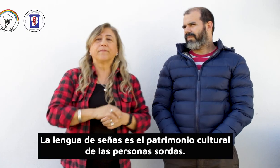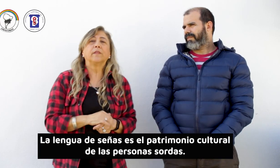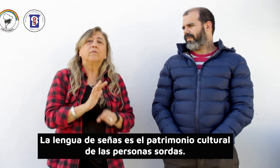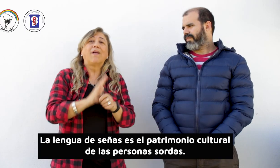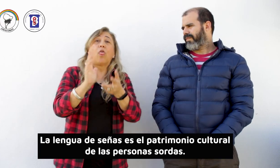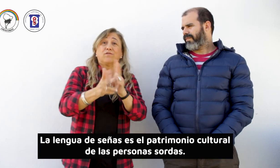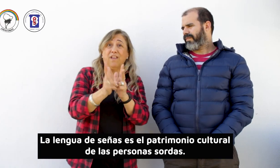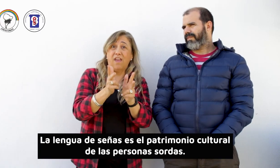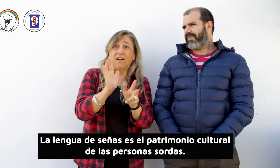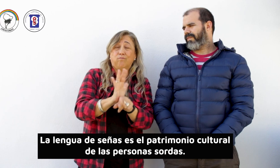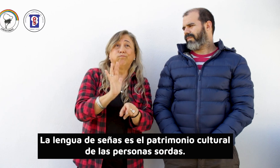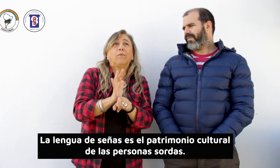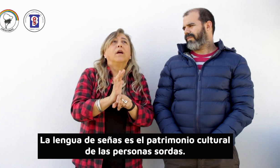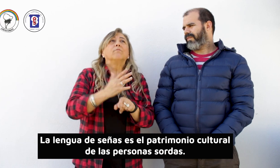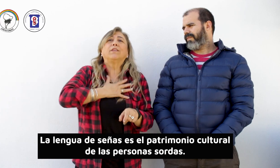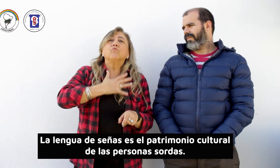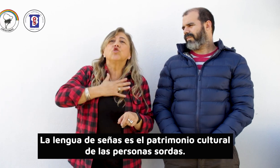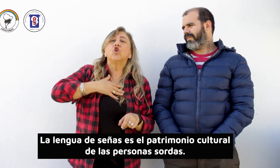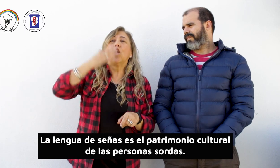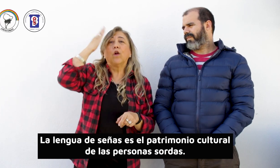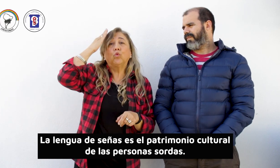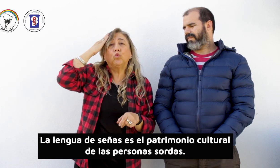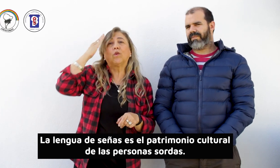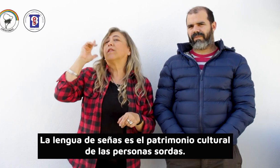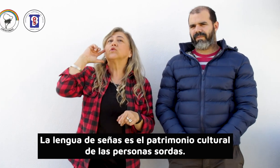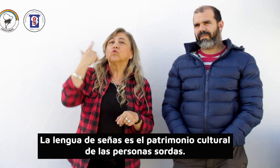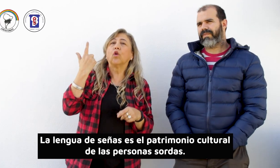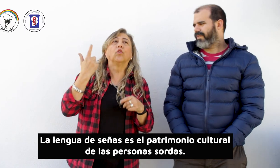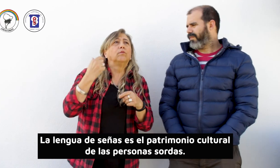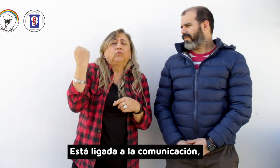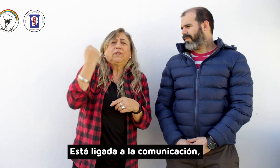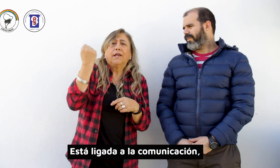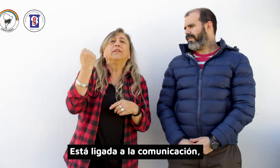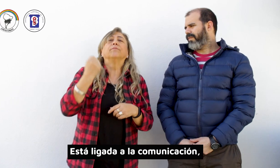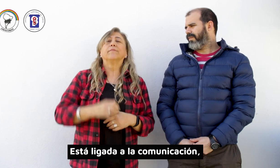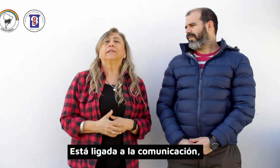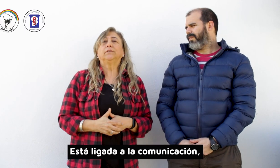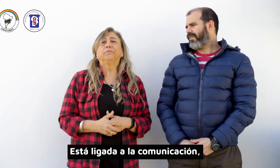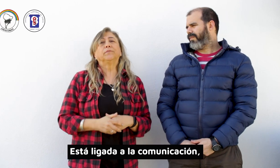La lengua de señas es el patrimonio cultural de las personas sordas. Está ligada a la comunicación,